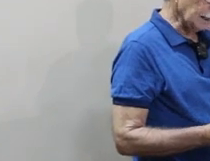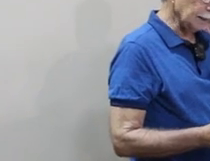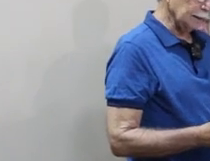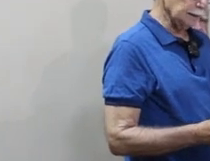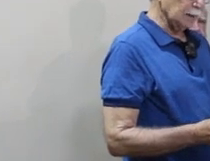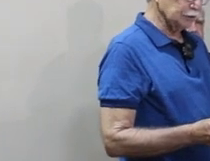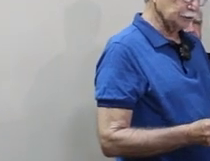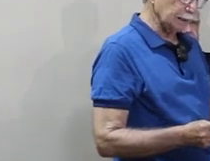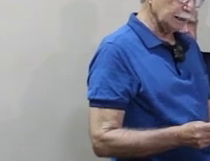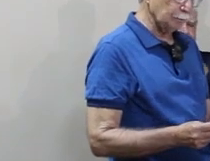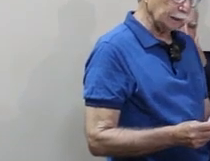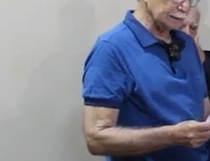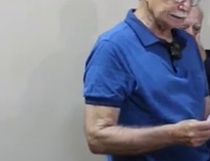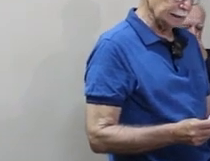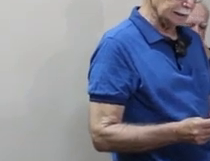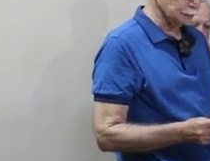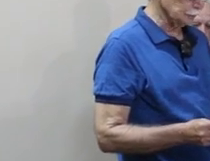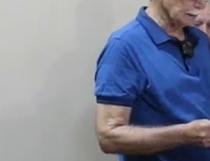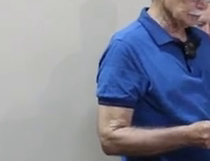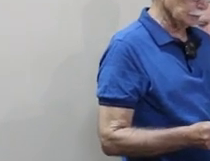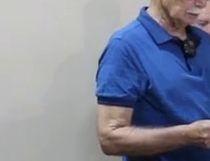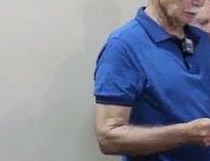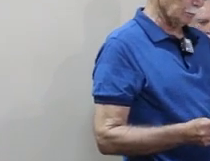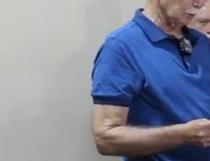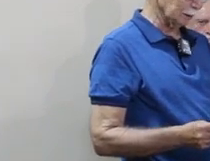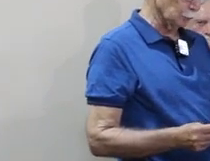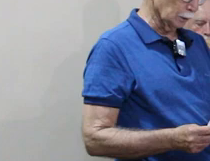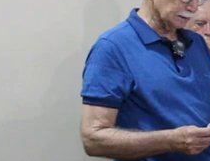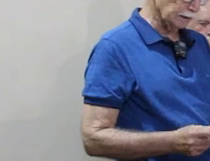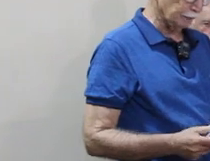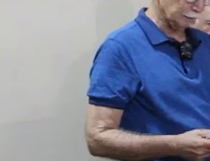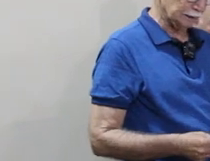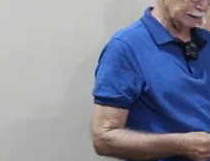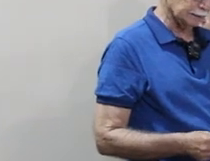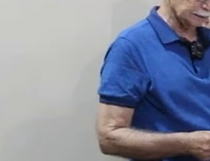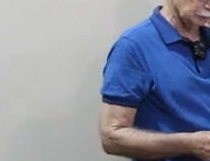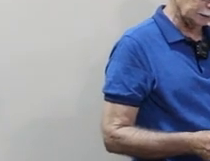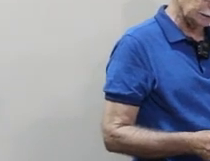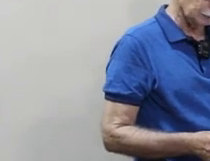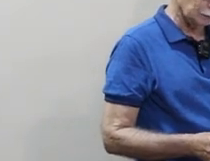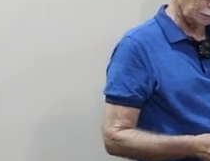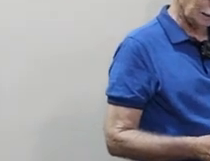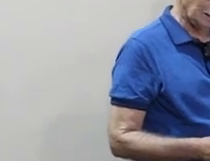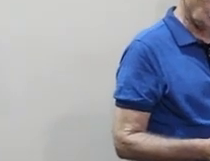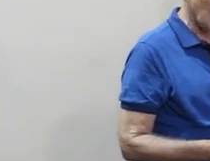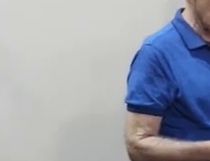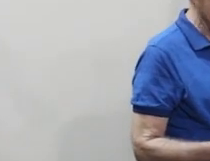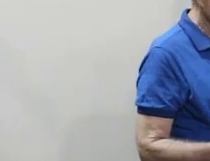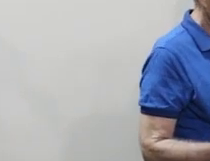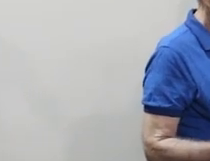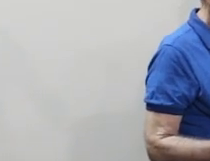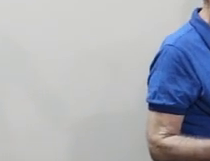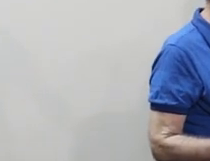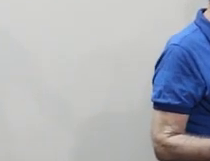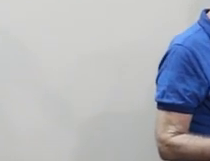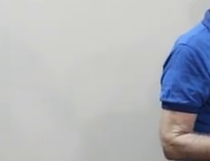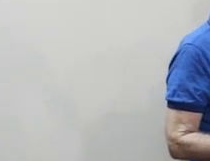Ingressou na carreira de magistério pela SEDA, Associação de Colaboradores e Deficientes Auditivos de Paranaguá,